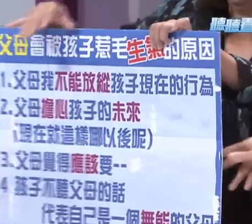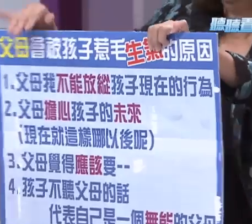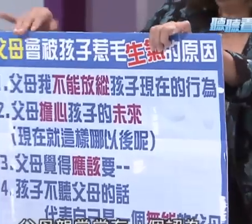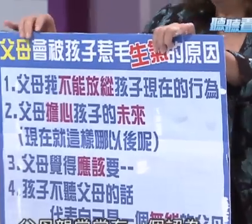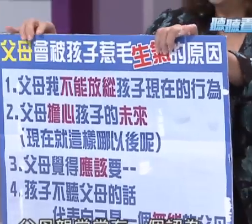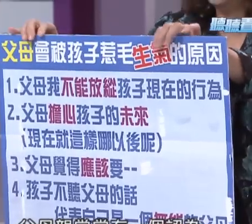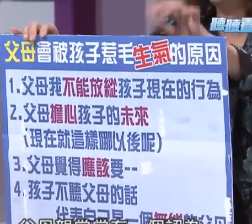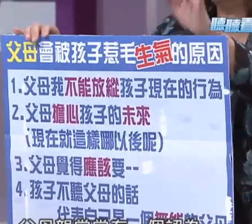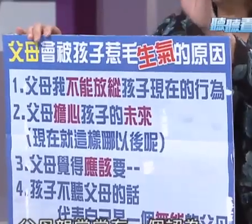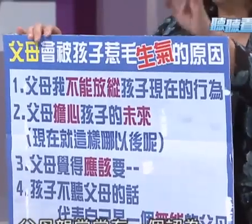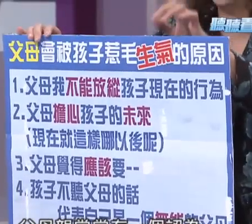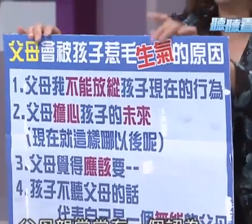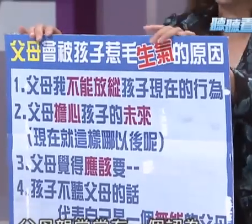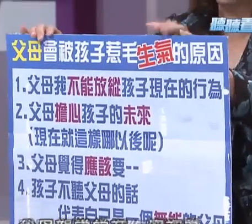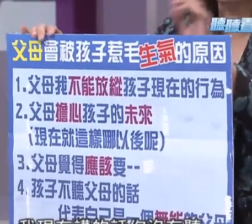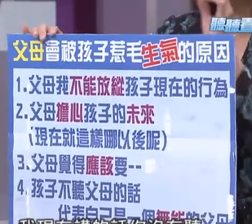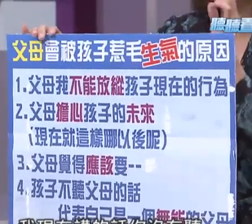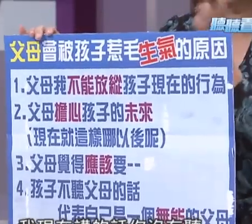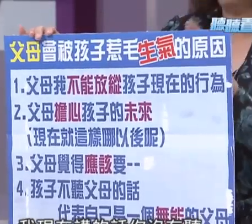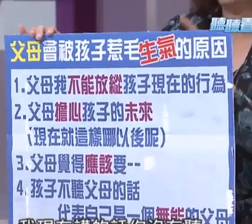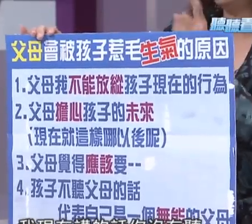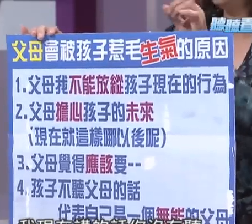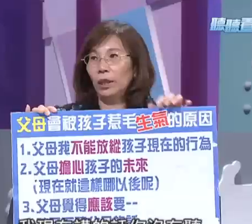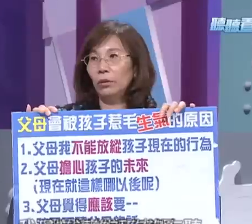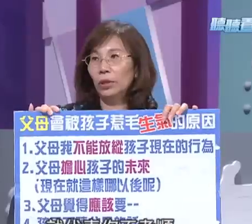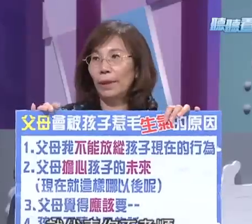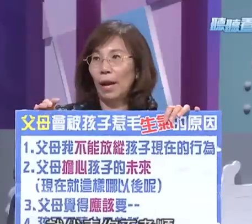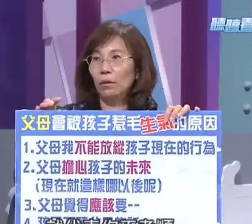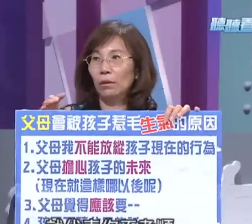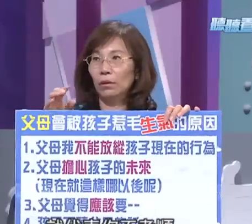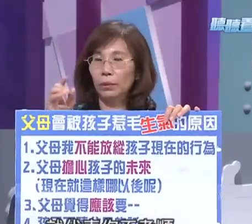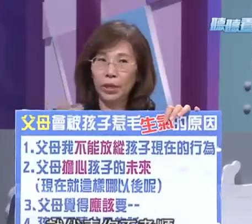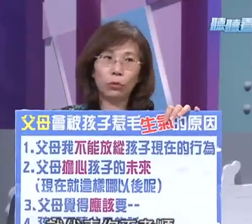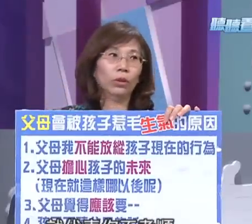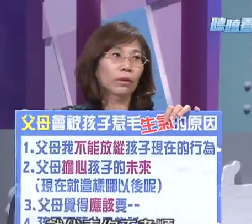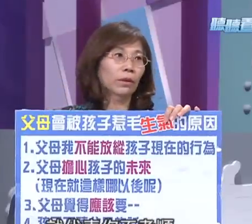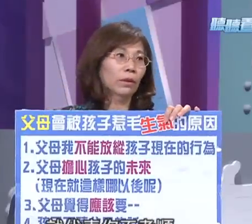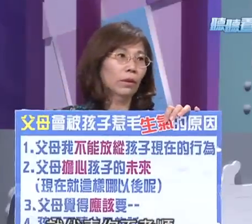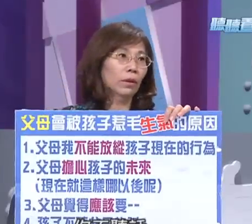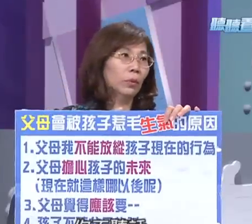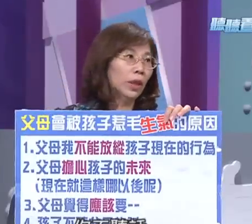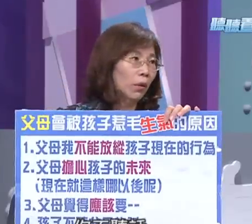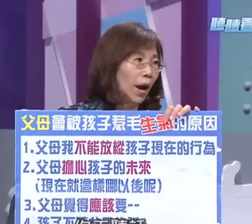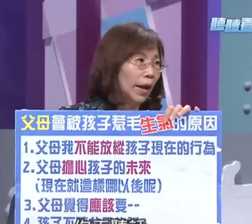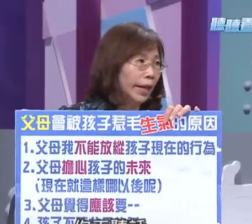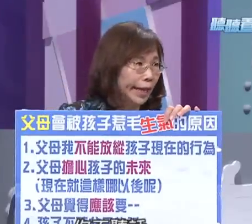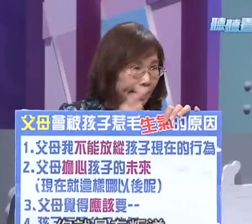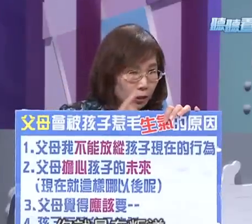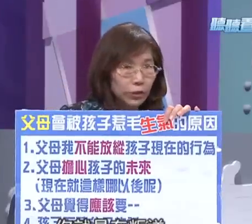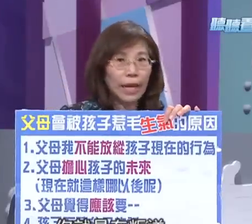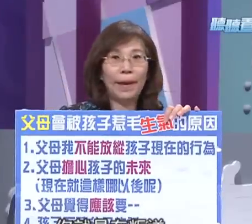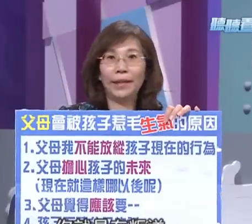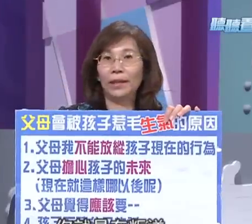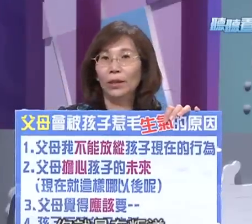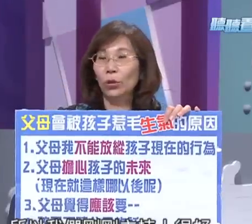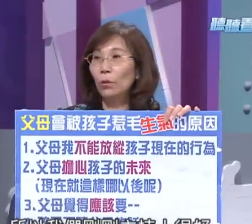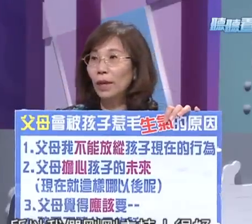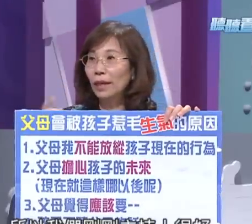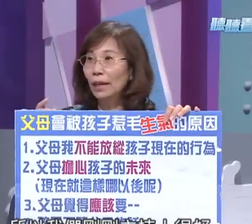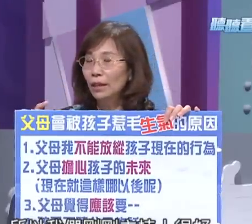父母亲常有一个认为，我现在讲的话你没有听，就代表你不孝顺，你不听话，你就是在叛逆。所以我们刚刚主